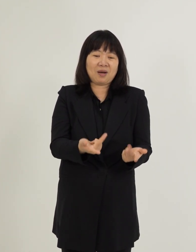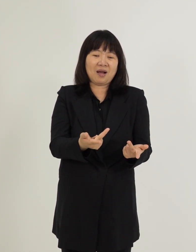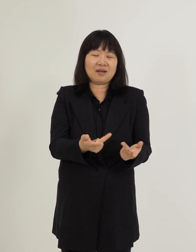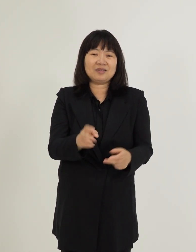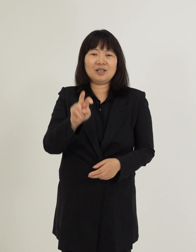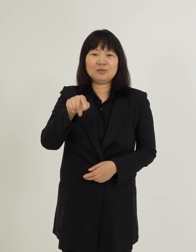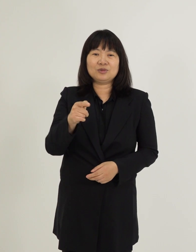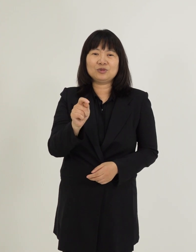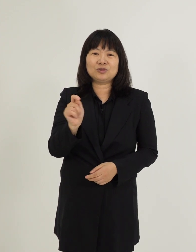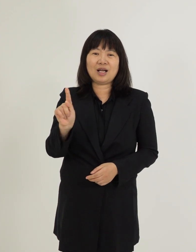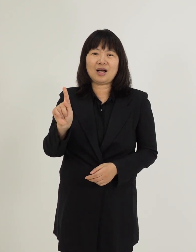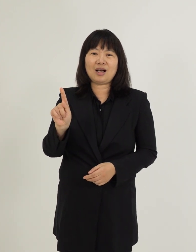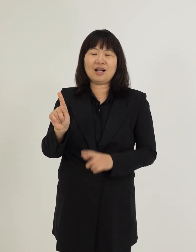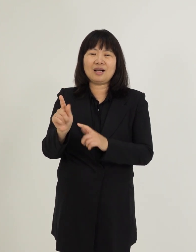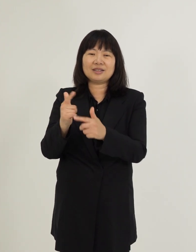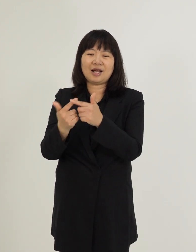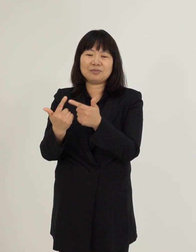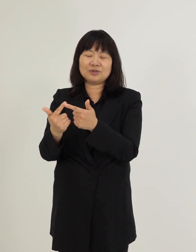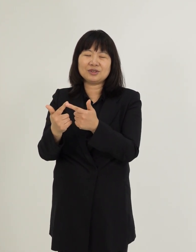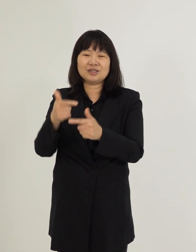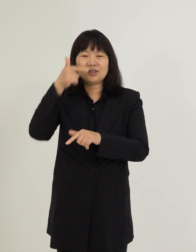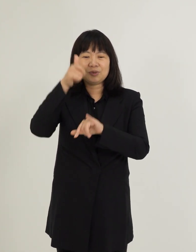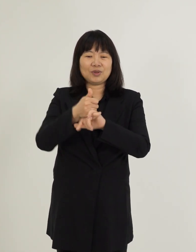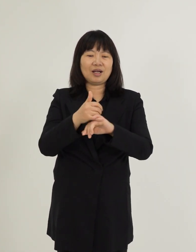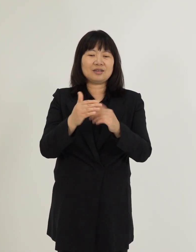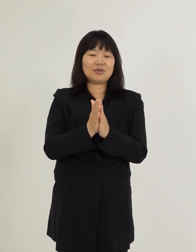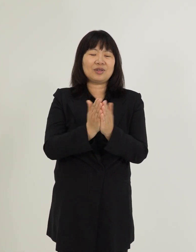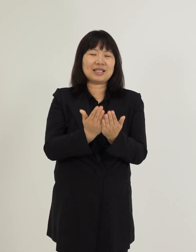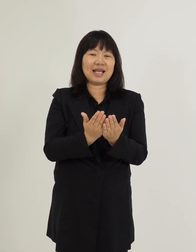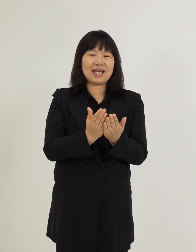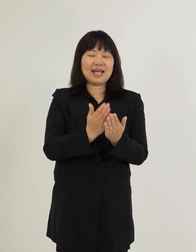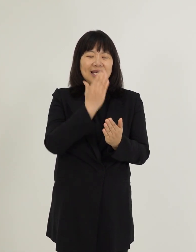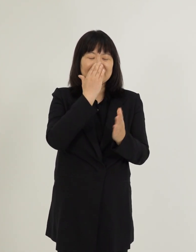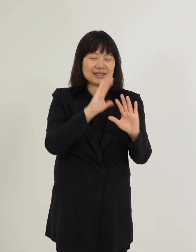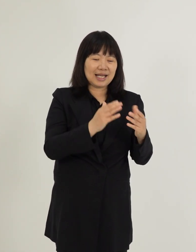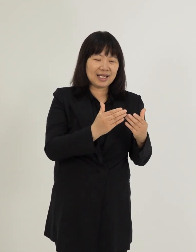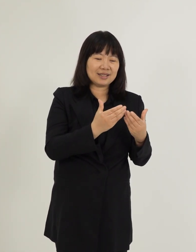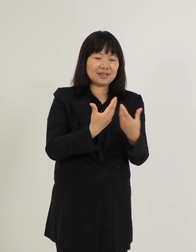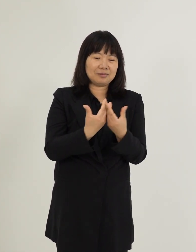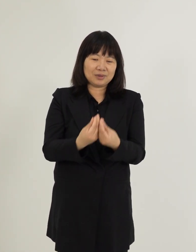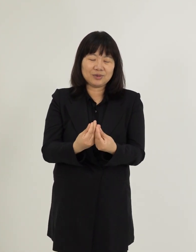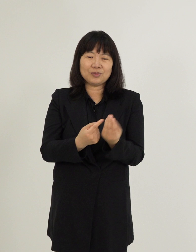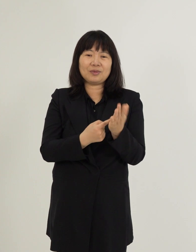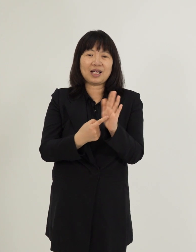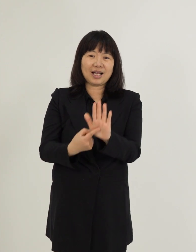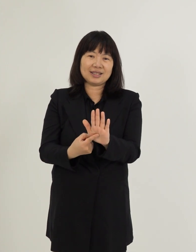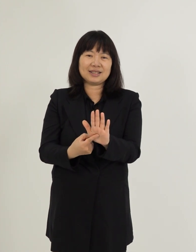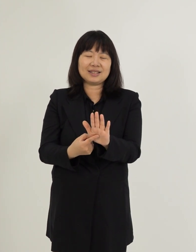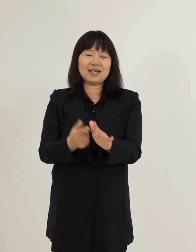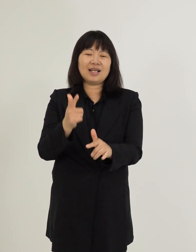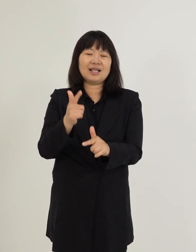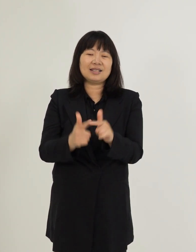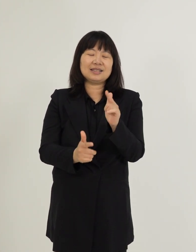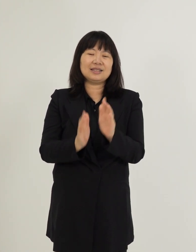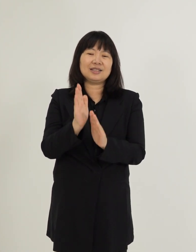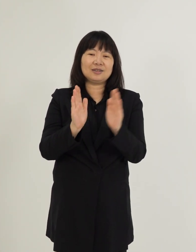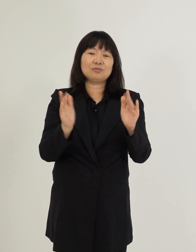구약 성경에서 이스라엘을 대표하는 상징적 식물이기도 하죠. 그걸 얘기하는